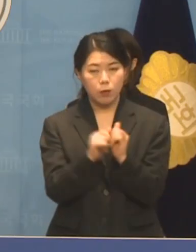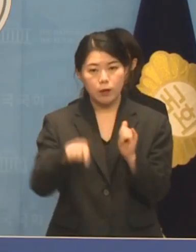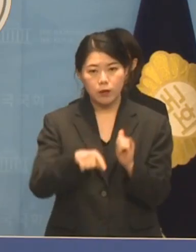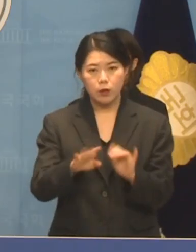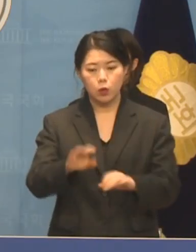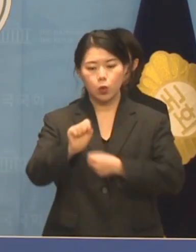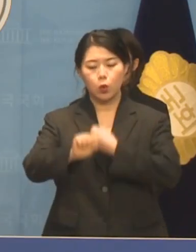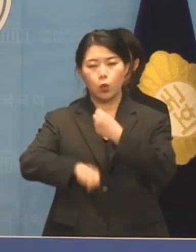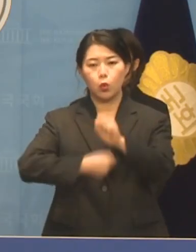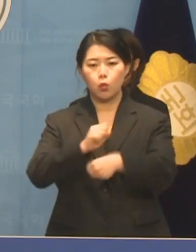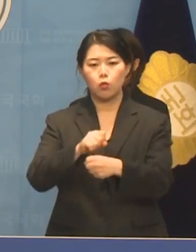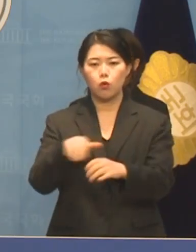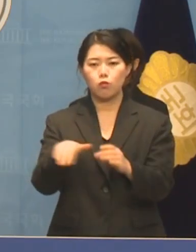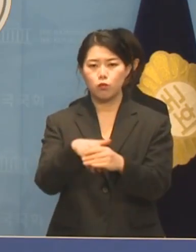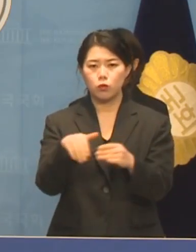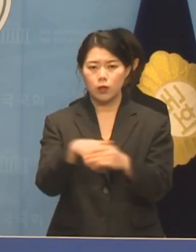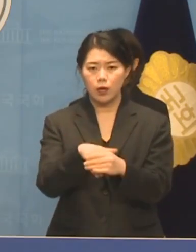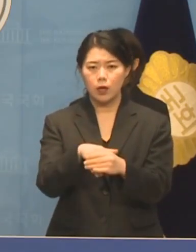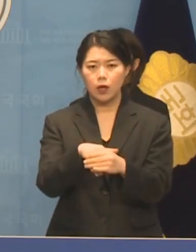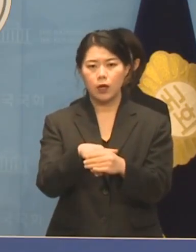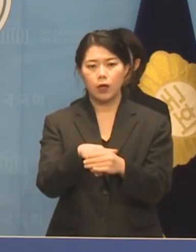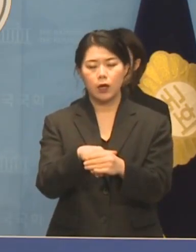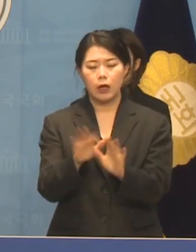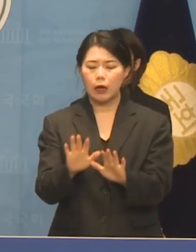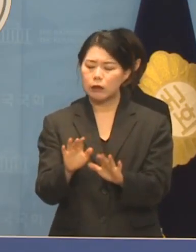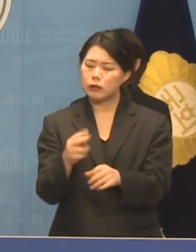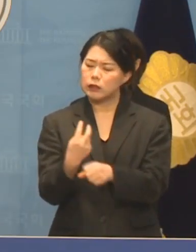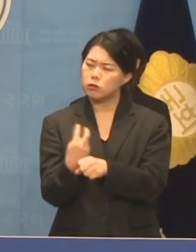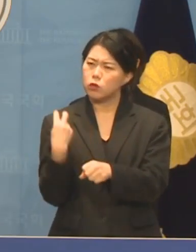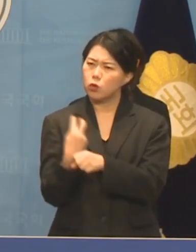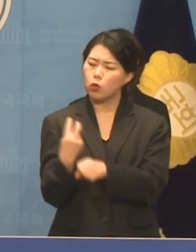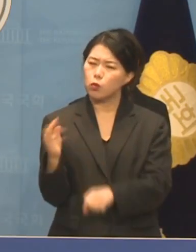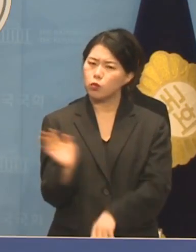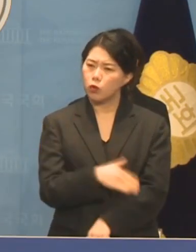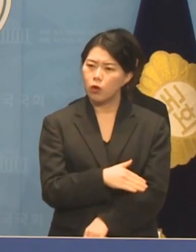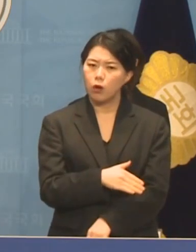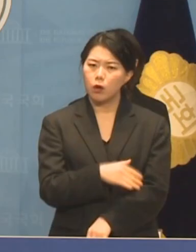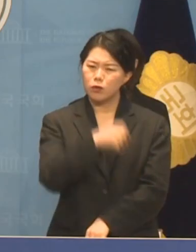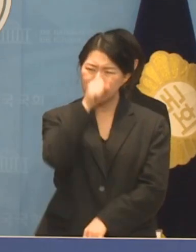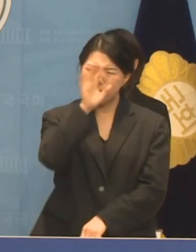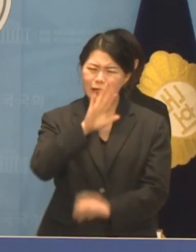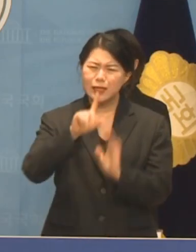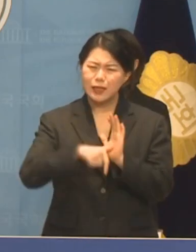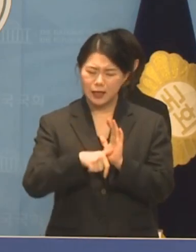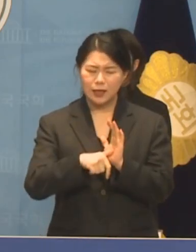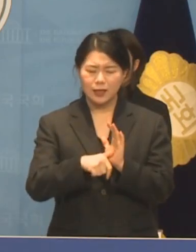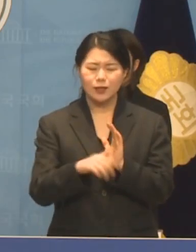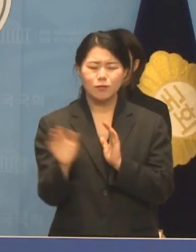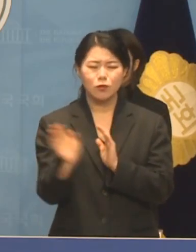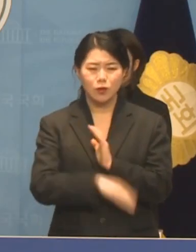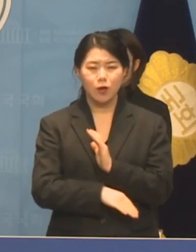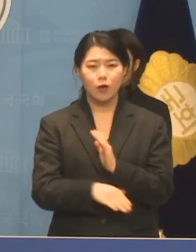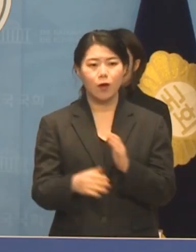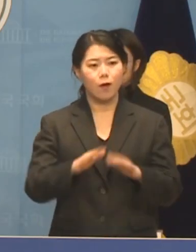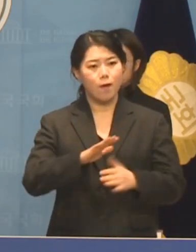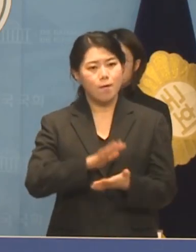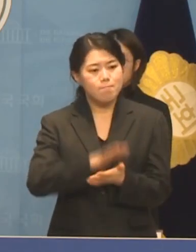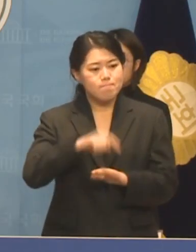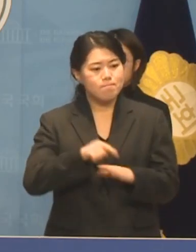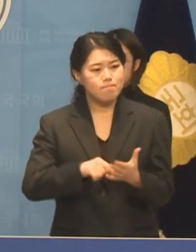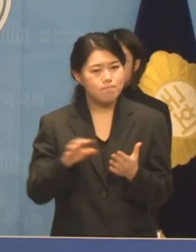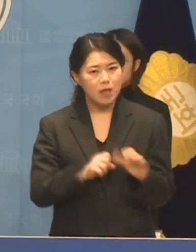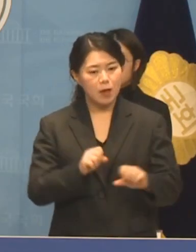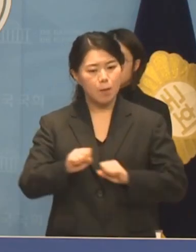동물 문화가 척박한 한 20여 년 전부터 계속 열정을 가진 자원봉사 모임